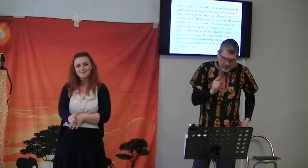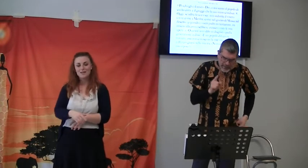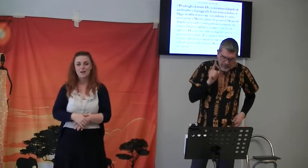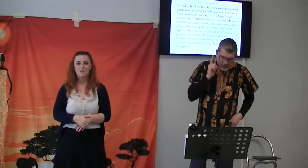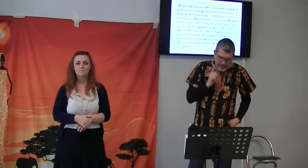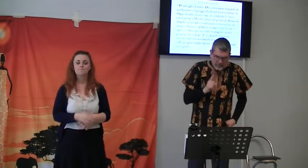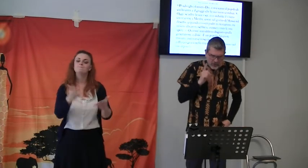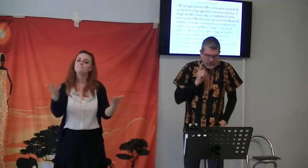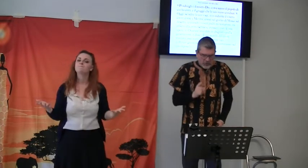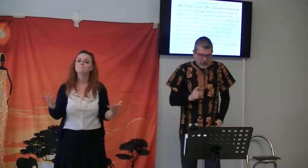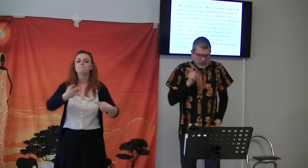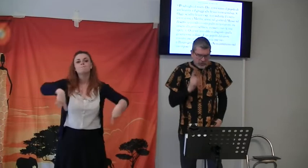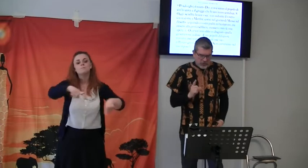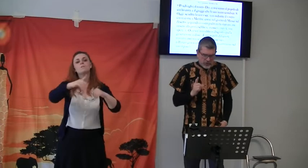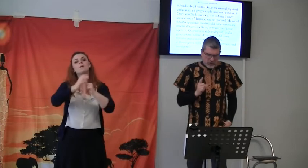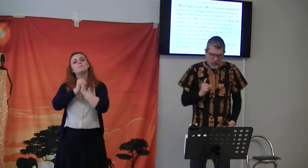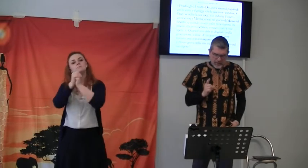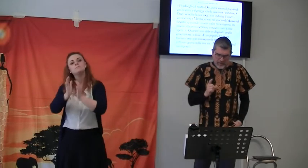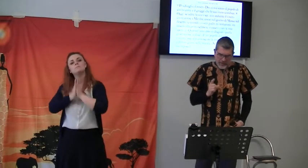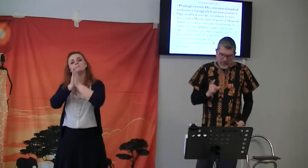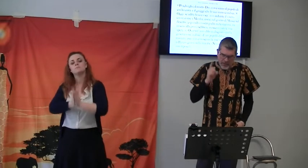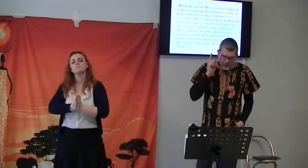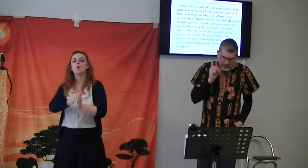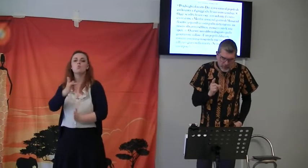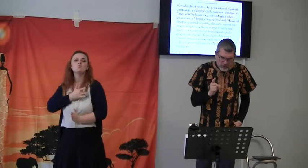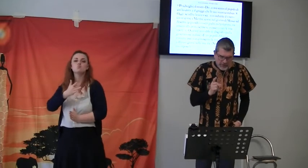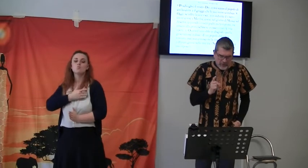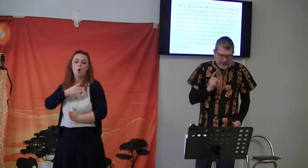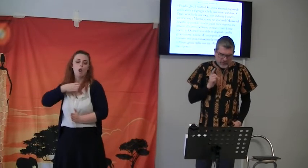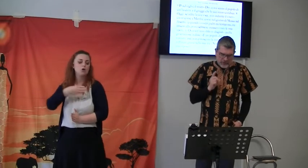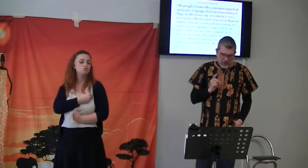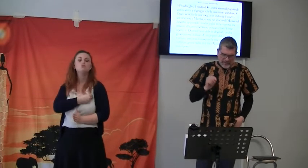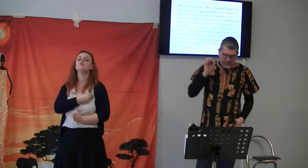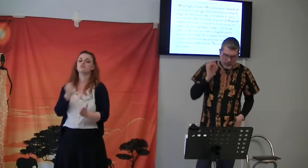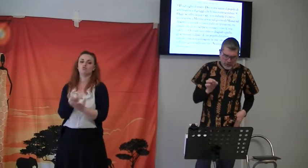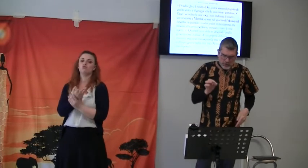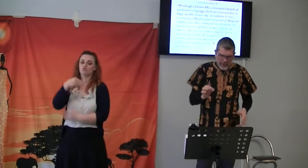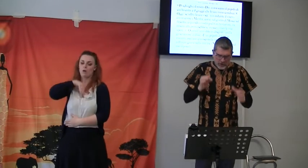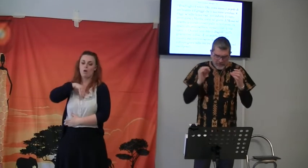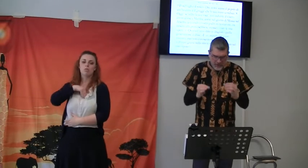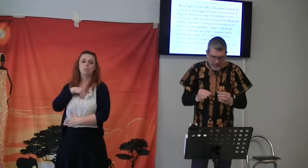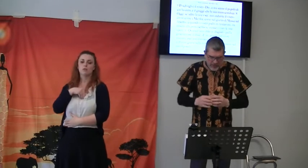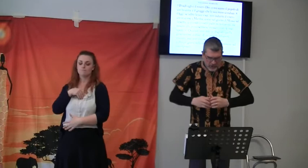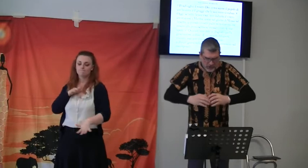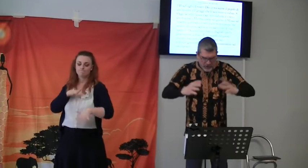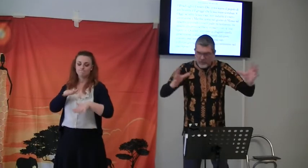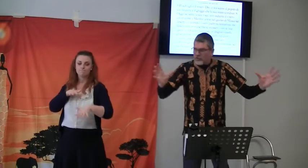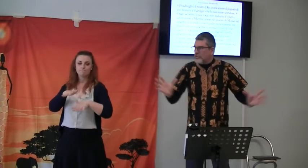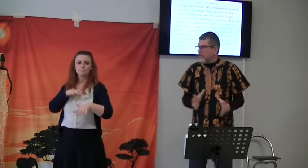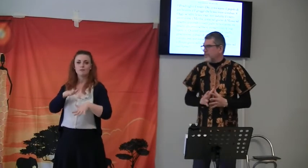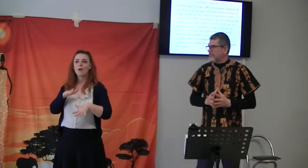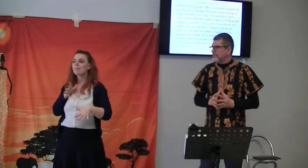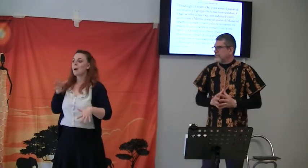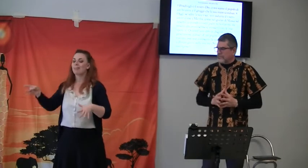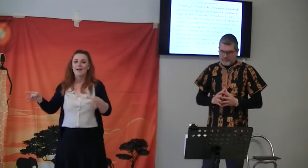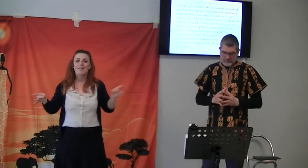Quando noi lodiamo e adoriamo il nostro Dio con tutto il nostro cuore, avviene un terremoto spirituale dentro di noi, a tal punto che contagiamo anche coloro che sono attorno a